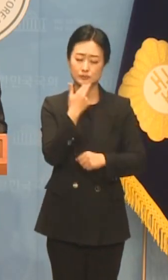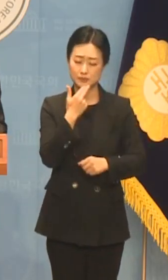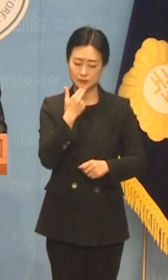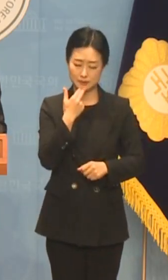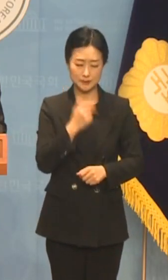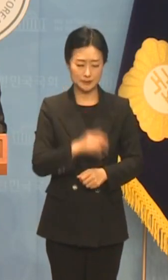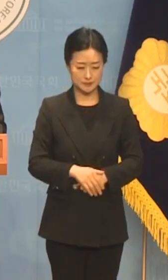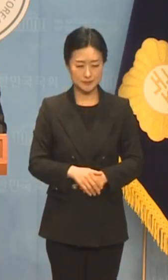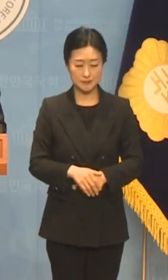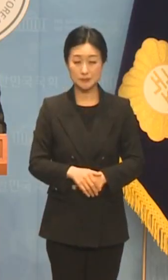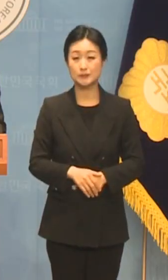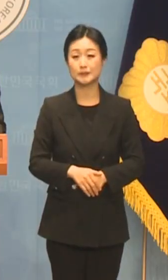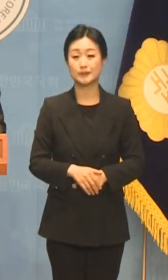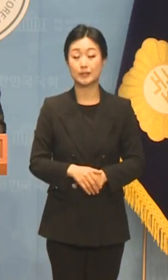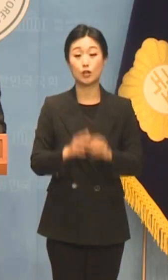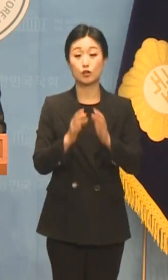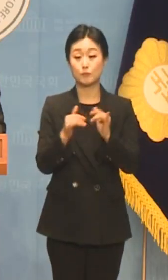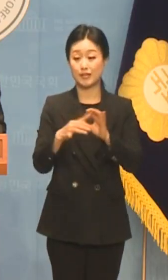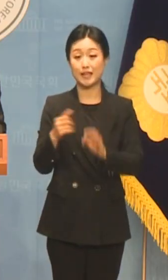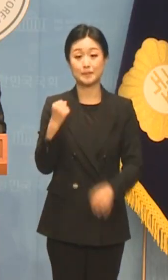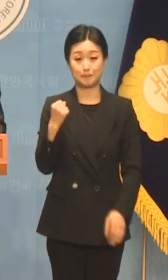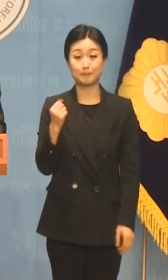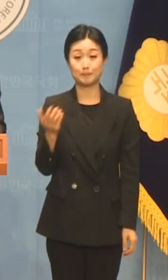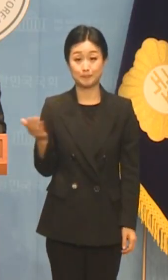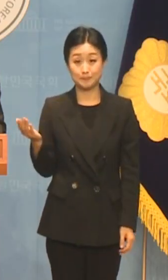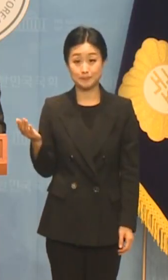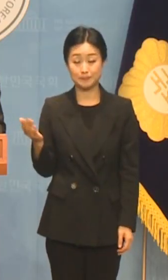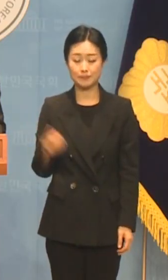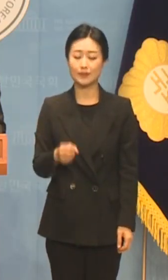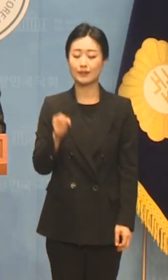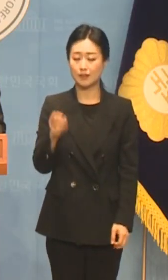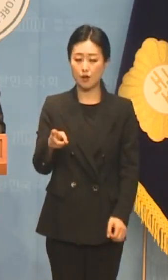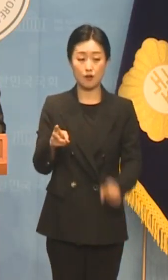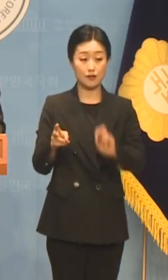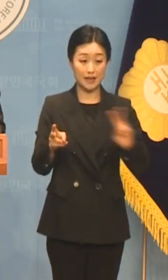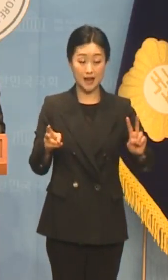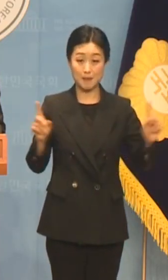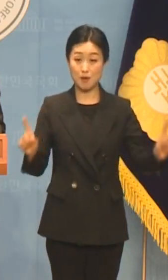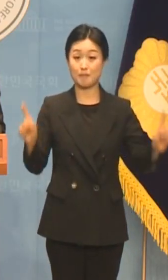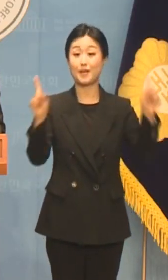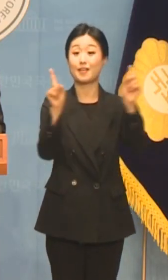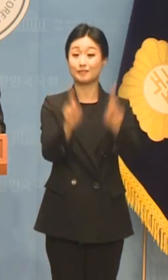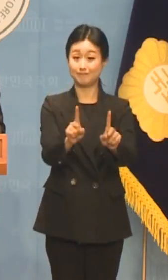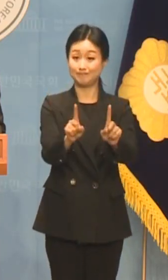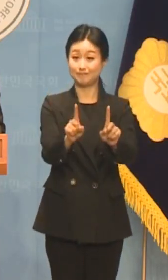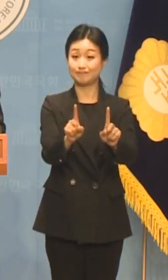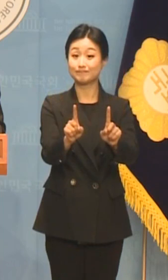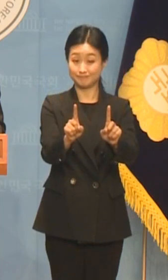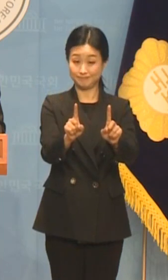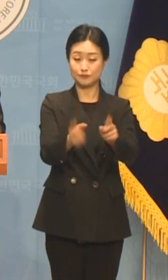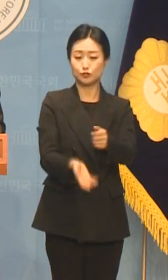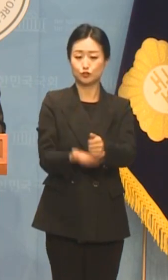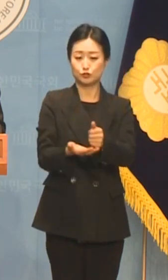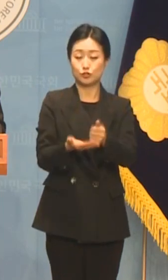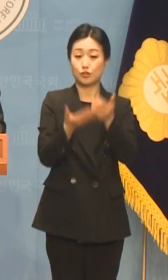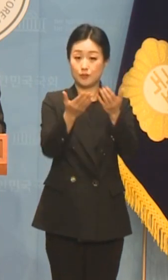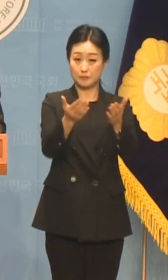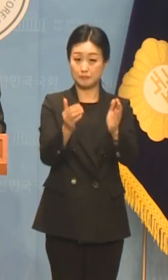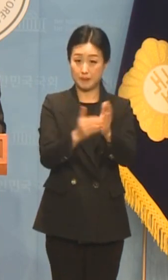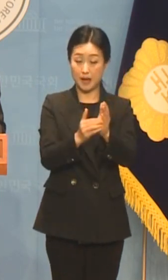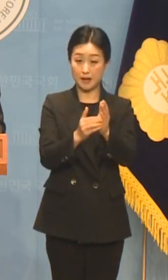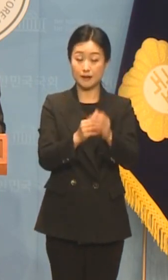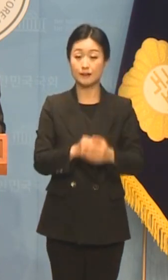찾기도 어렵습니다. 국민의힘은 이미 여야가 각각 한 명씩 헌법재판관 후보를 추천해